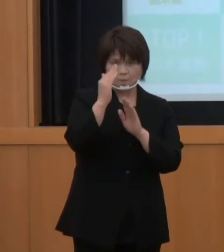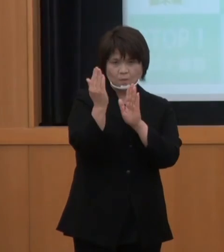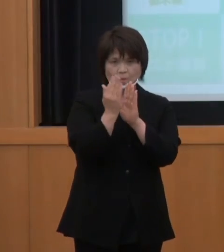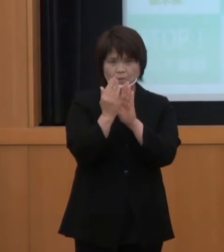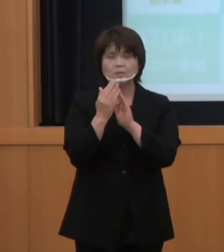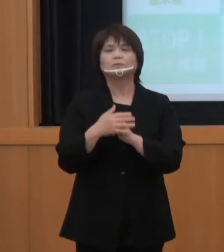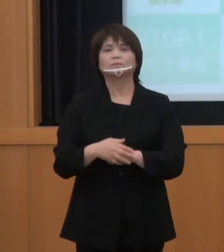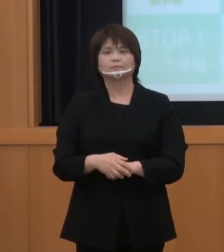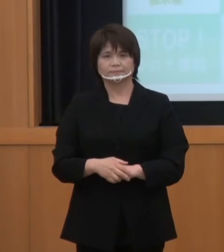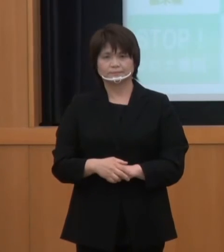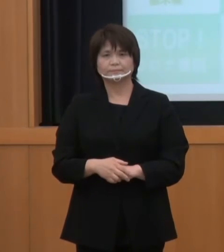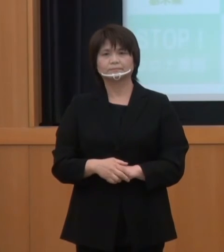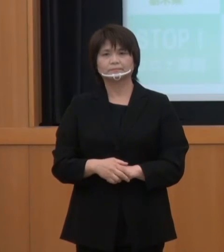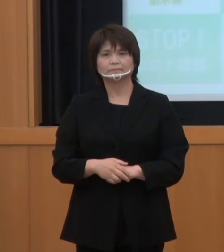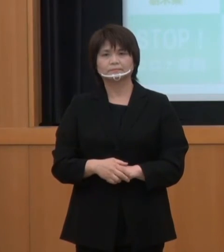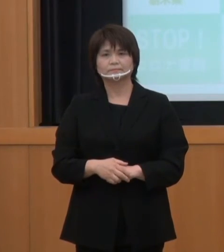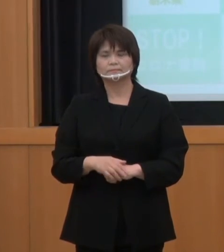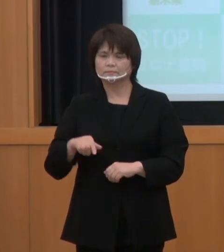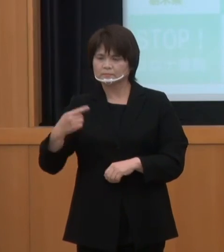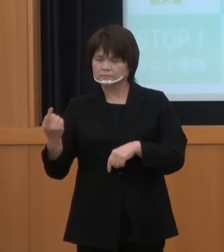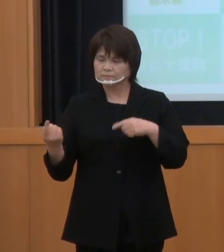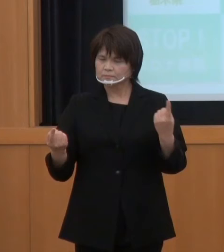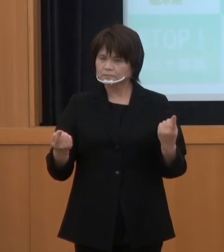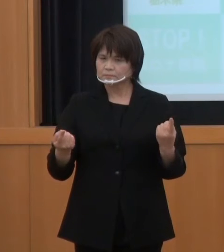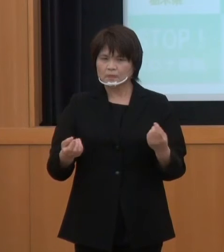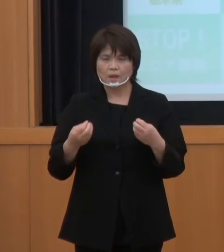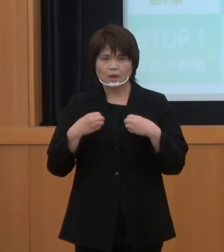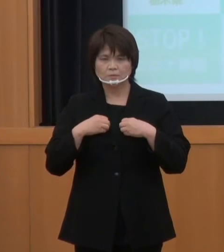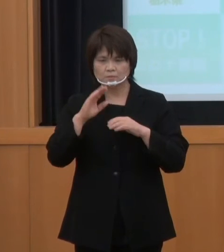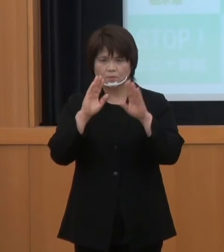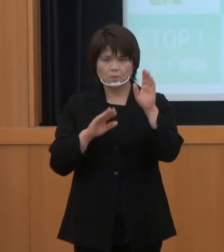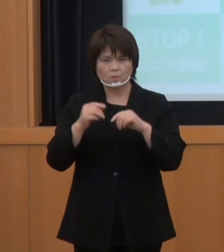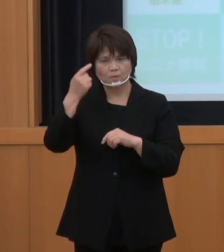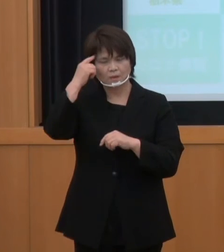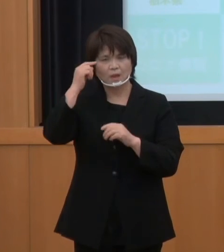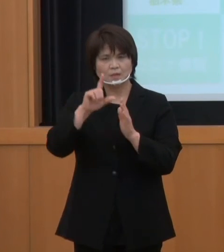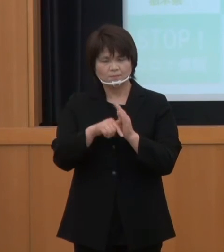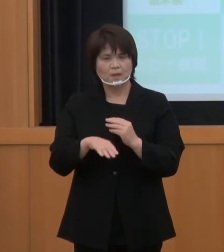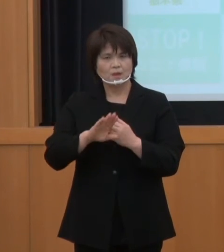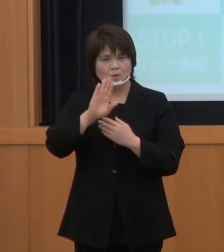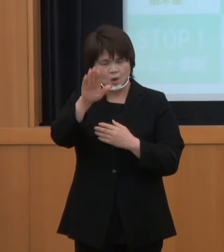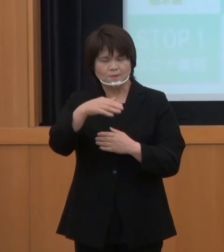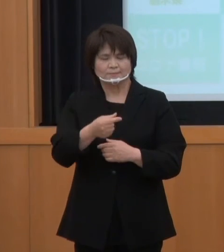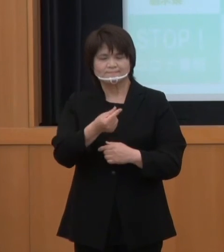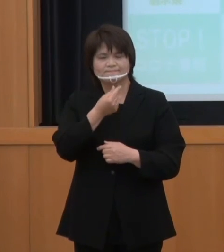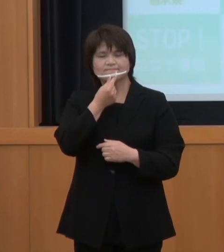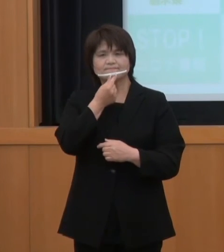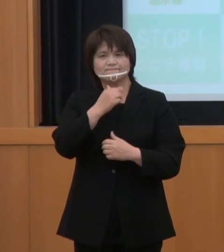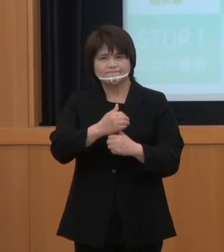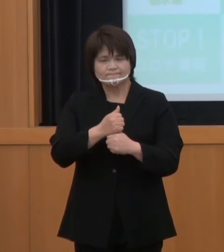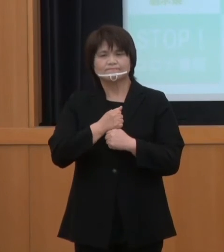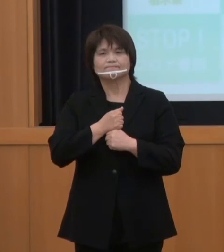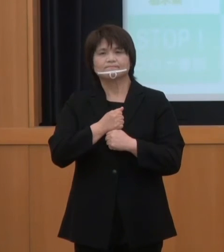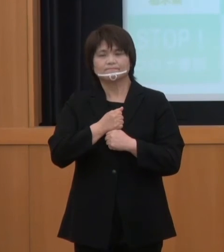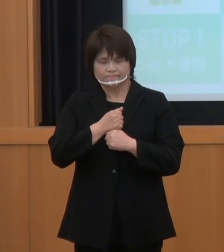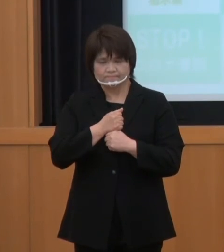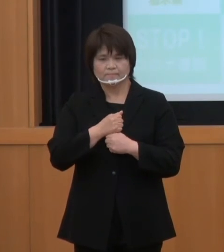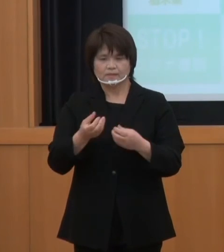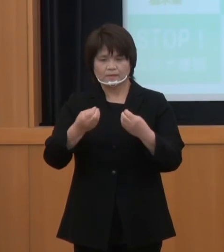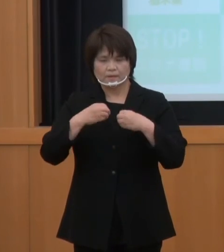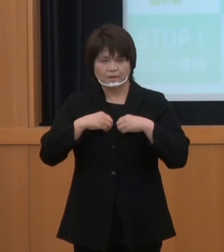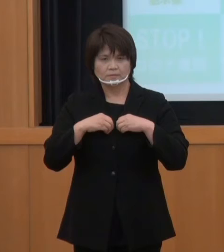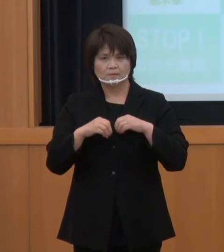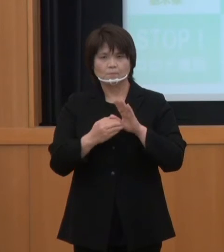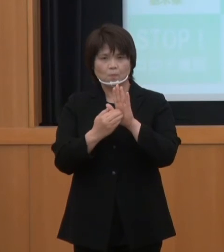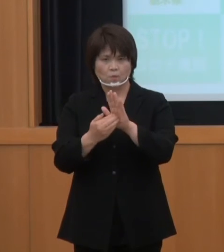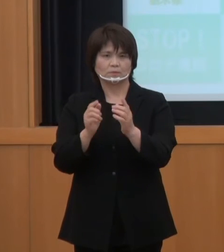における感染拡大の状況を踏まえると、今後も強い緊張感を持って、感染防止対策に取り組む必要